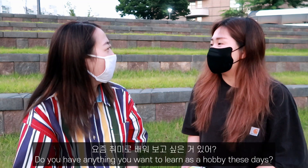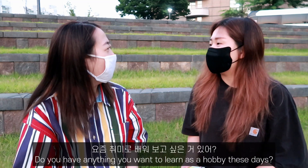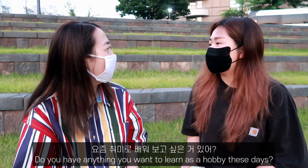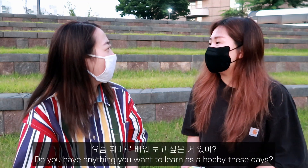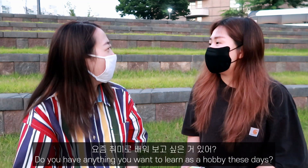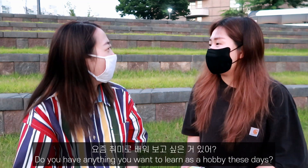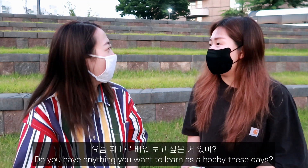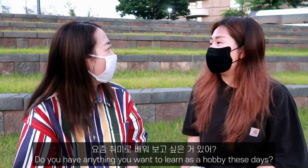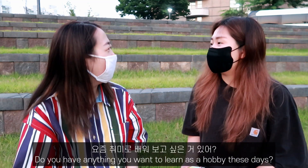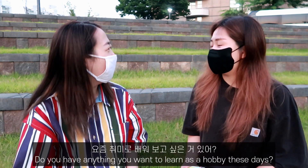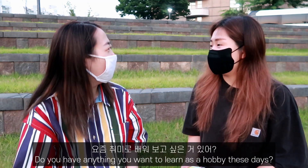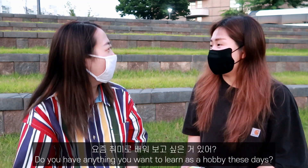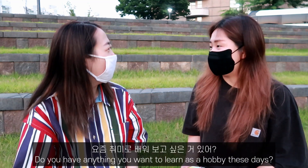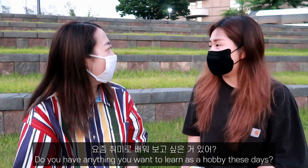요즘 취미로 배워보고 싶은 거 있어?